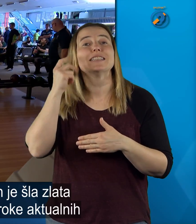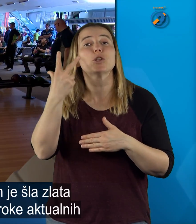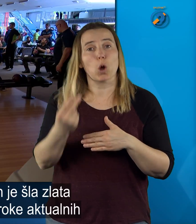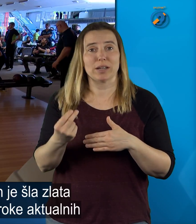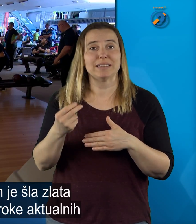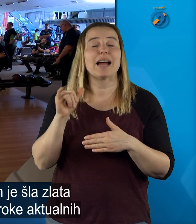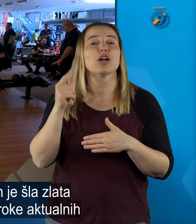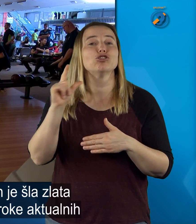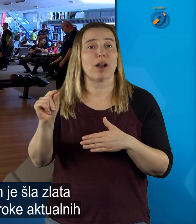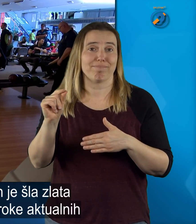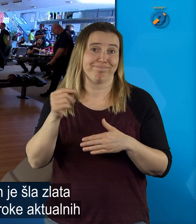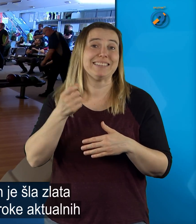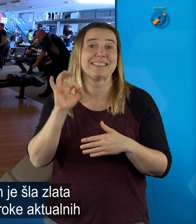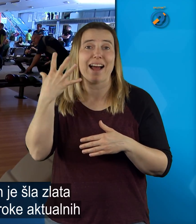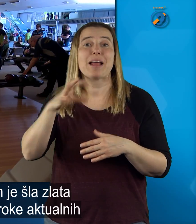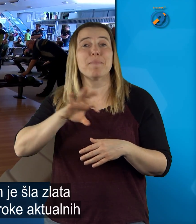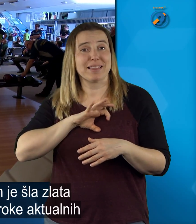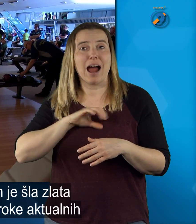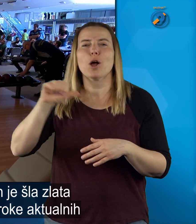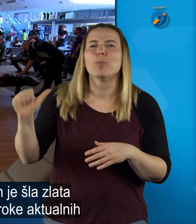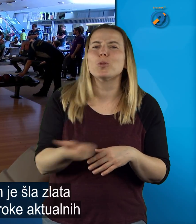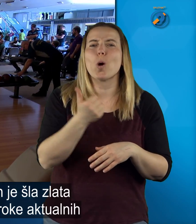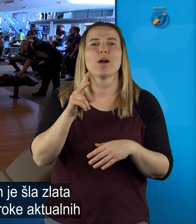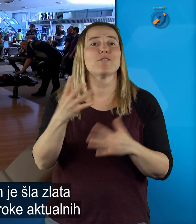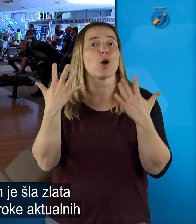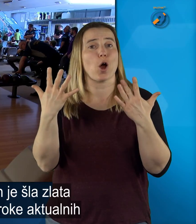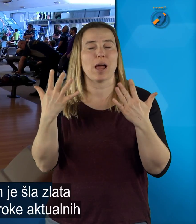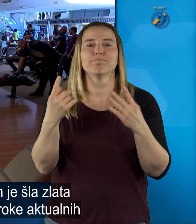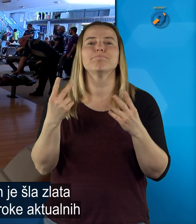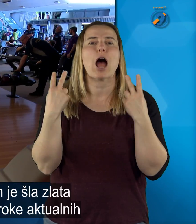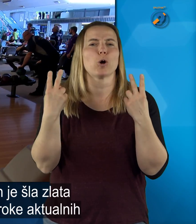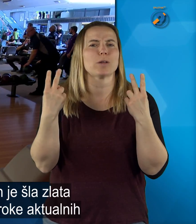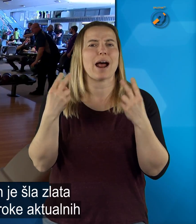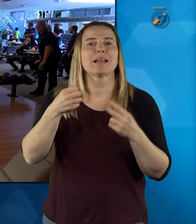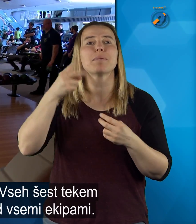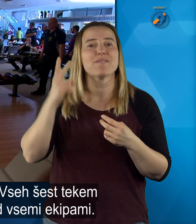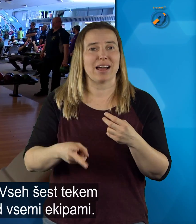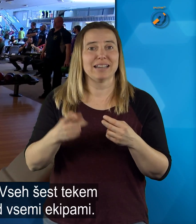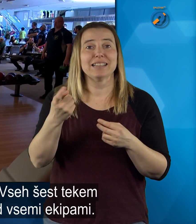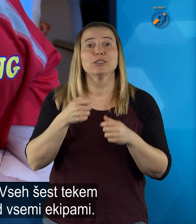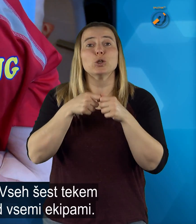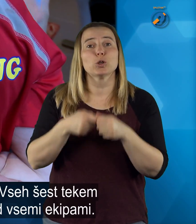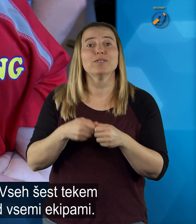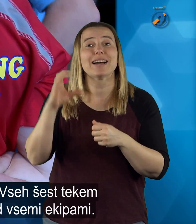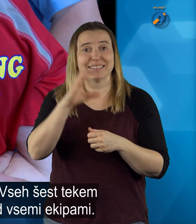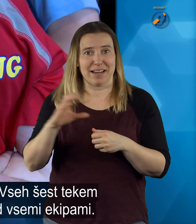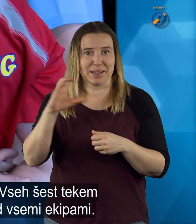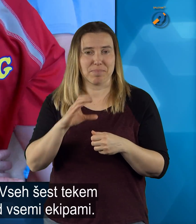Pri ženskih trojicah je šla zlata medalja ponovno v roke aktualnih prvakinj iz DGN Celje.